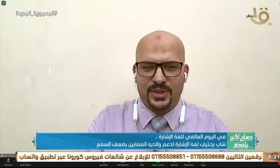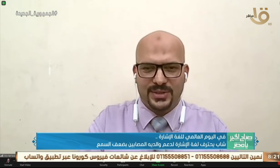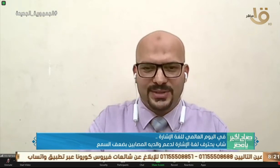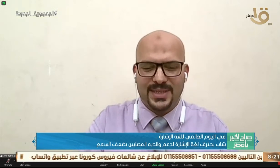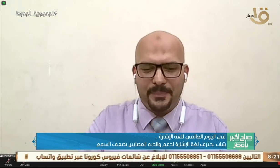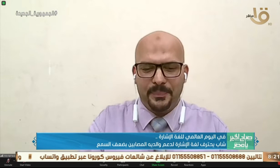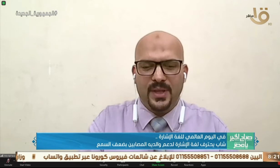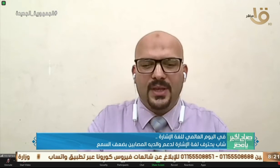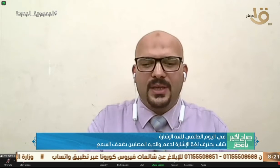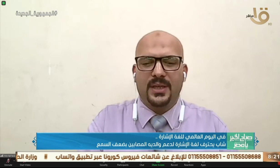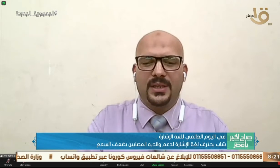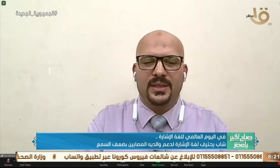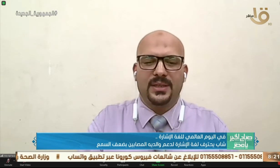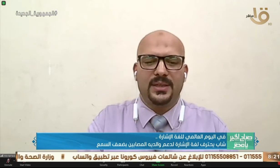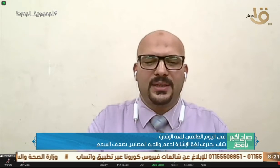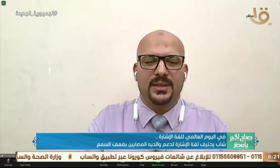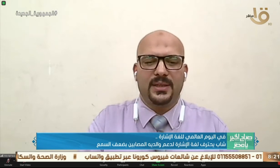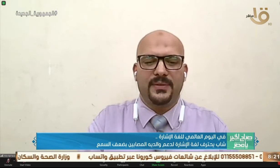النهاردة 23/9.